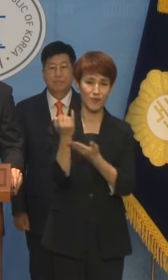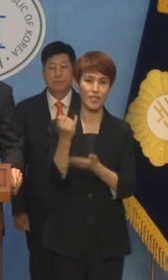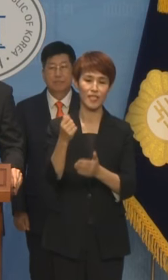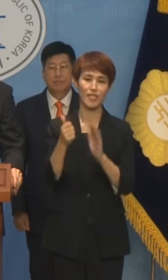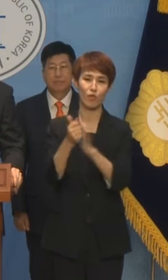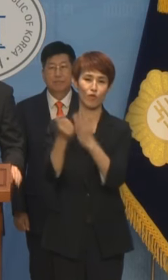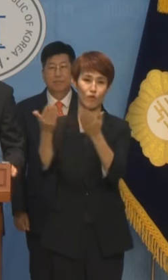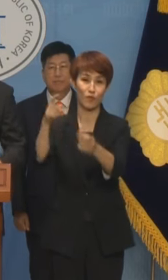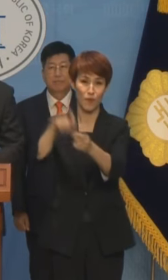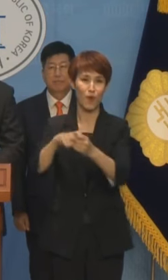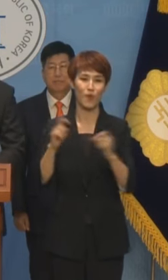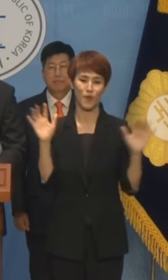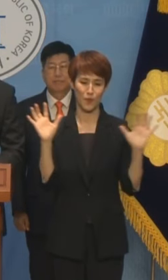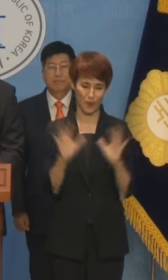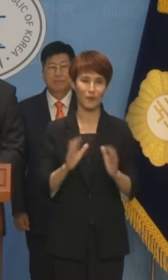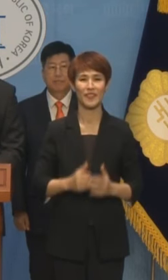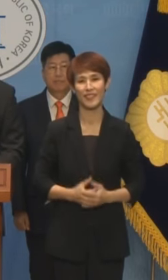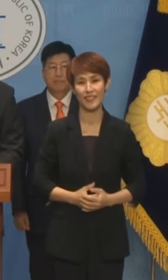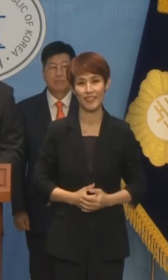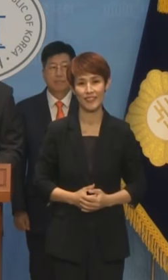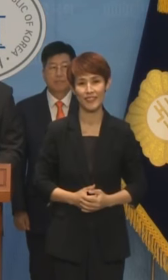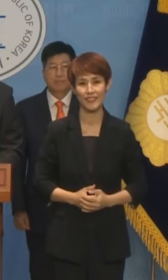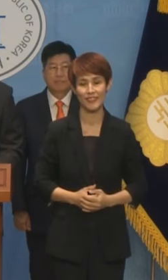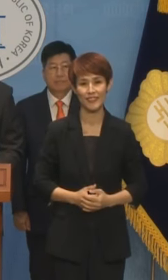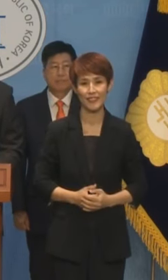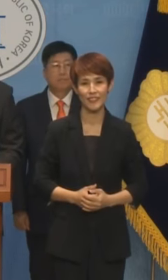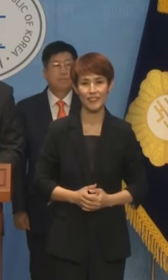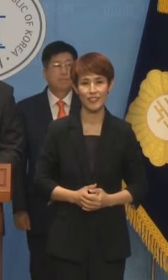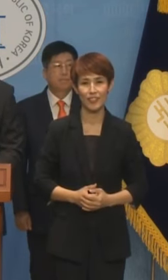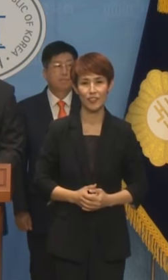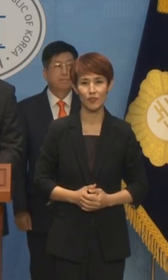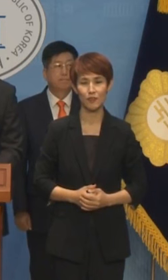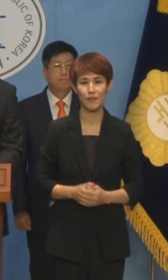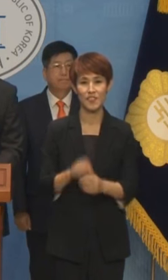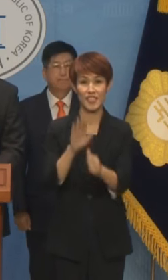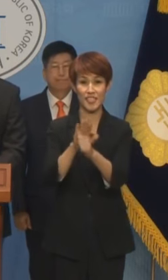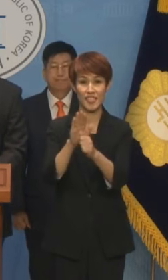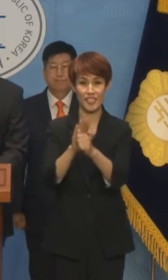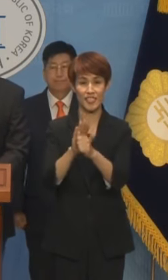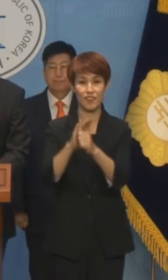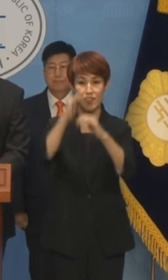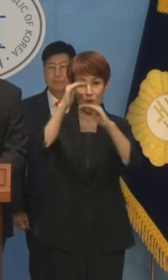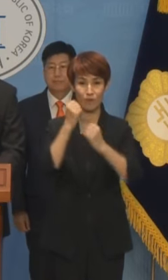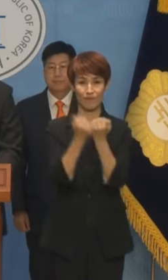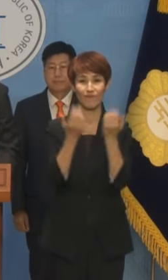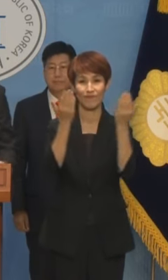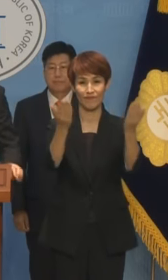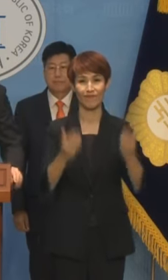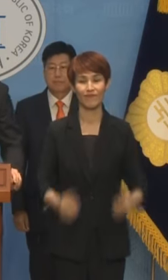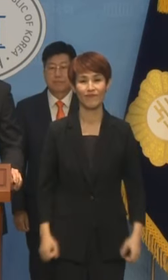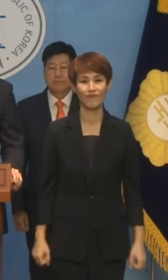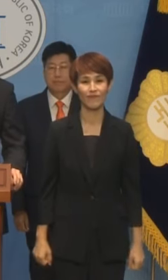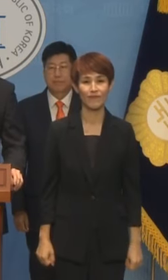자리에 모였습니다. 그럼 차례대로 저희들의 지지선언을 밝히도록 하겠습니다.